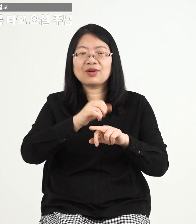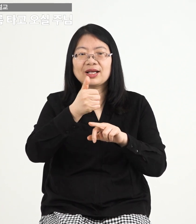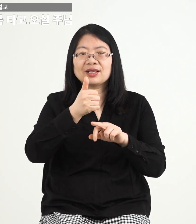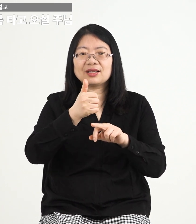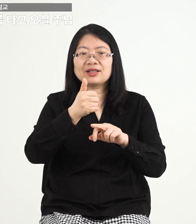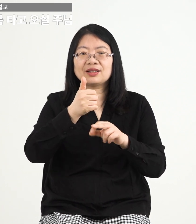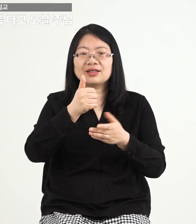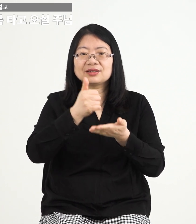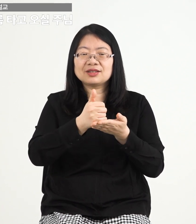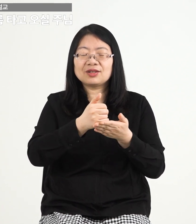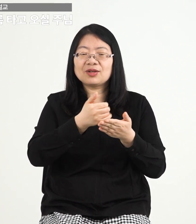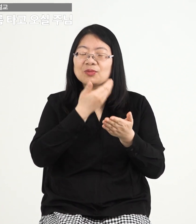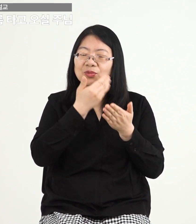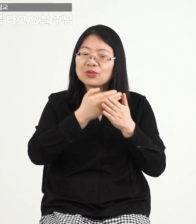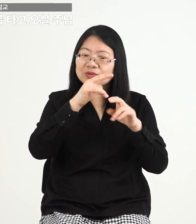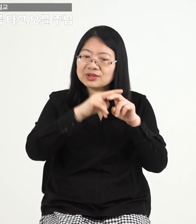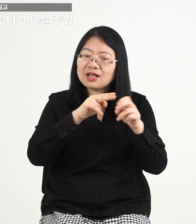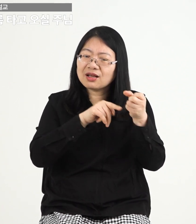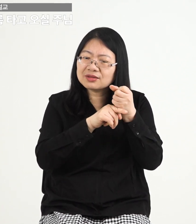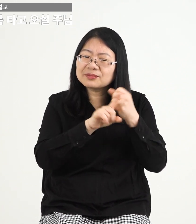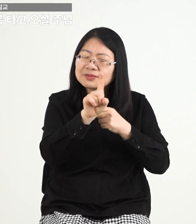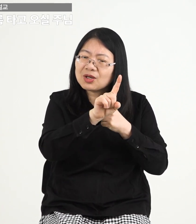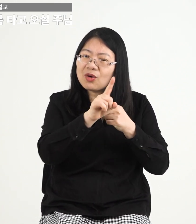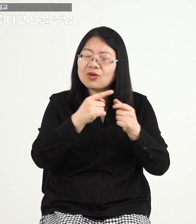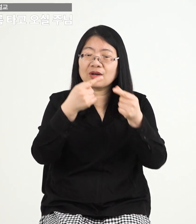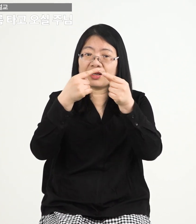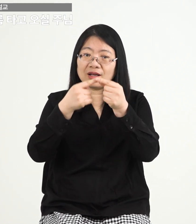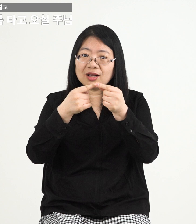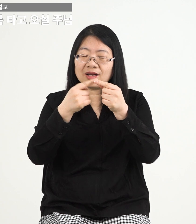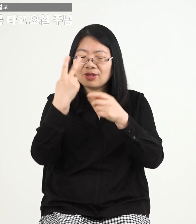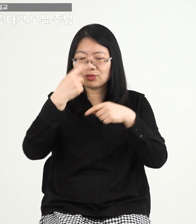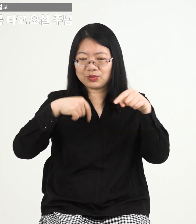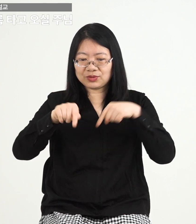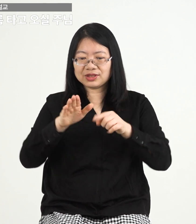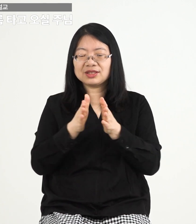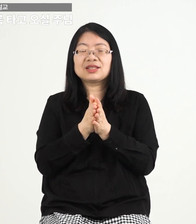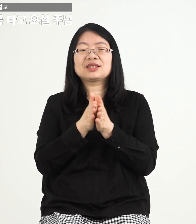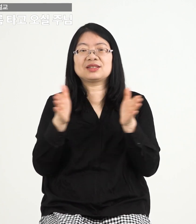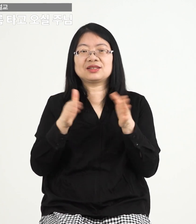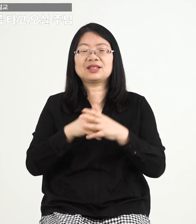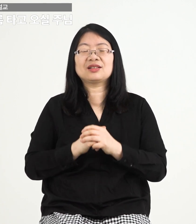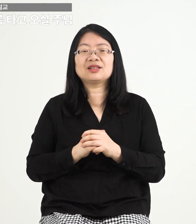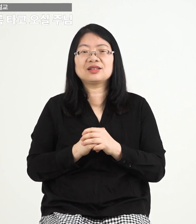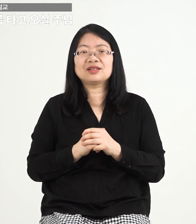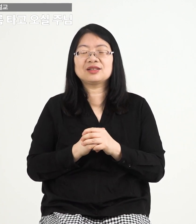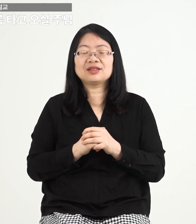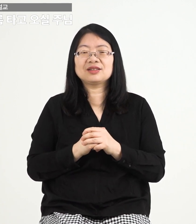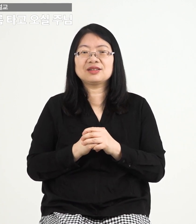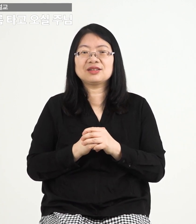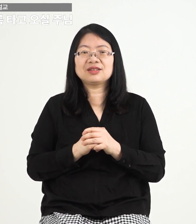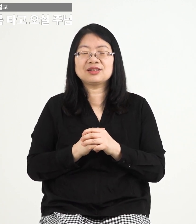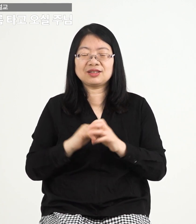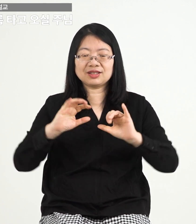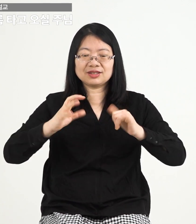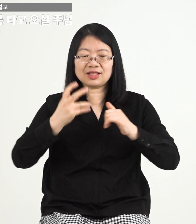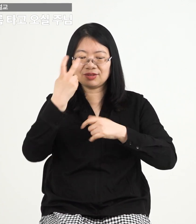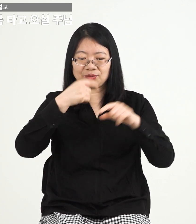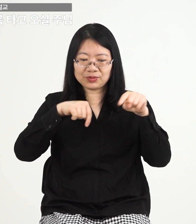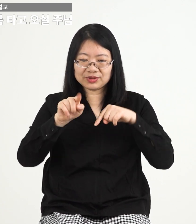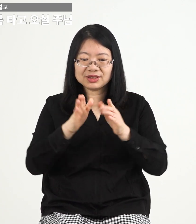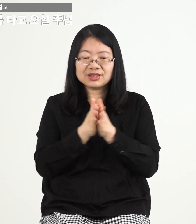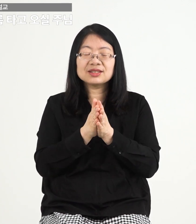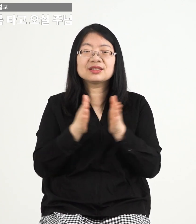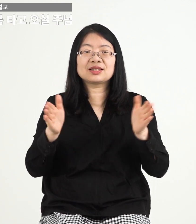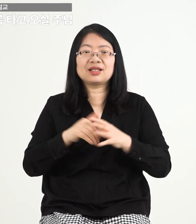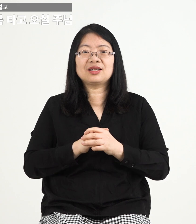개념이었는가? 첫째, 거기서 통치가 시작이 됩니다. 거기서 세상 통치가 시작이